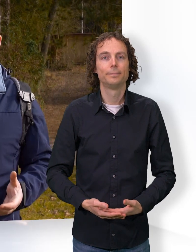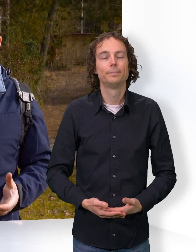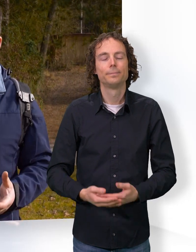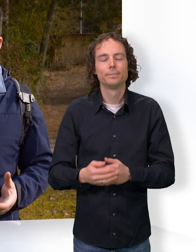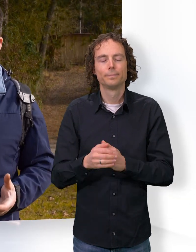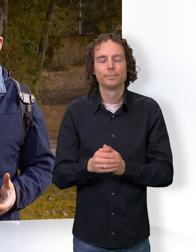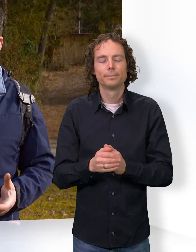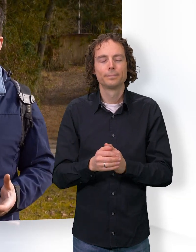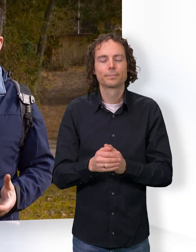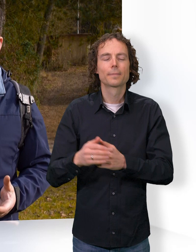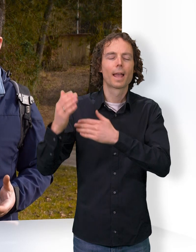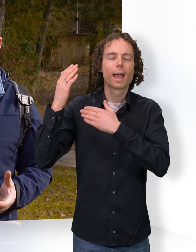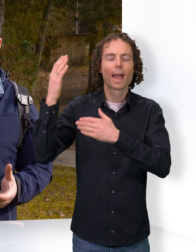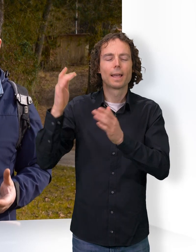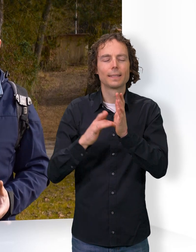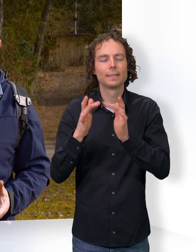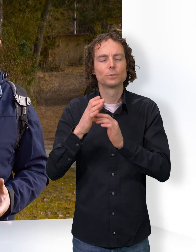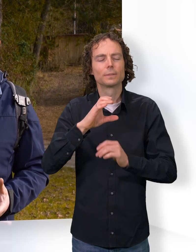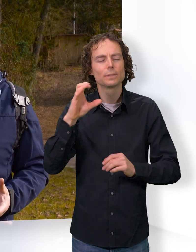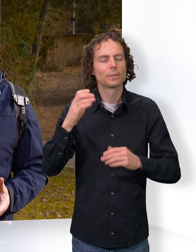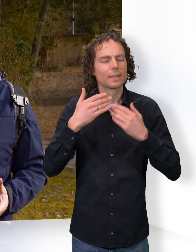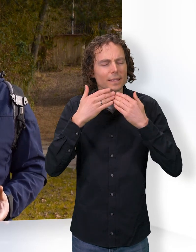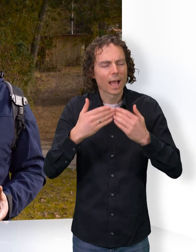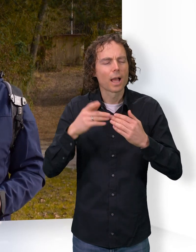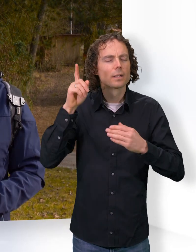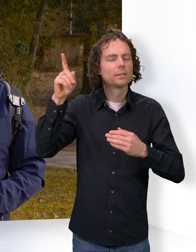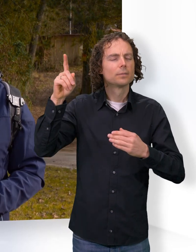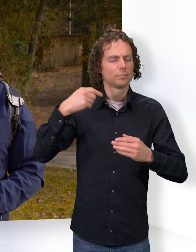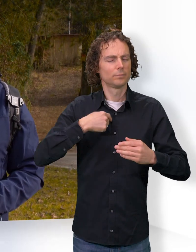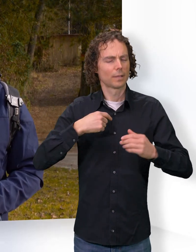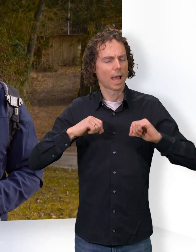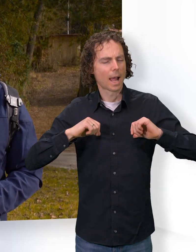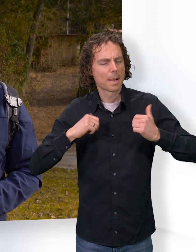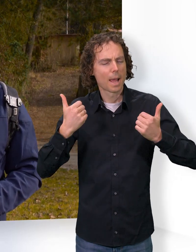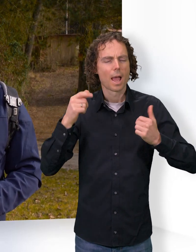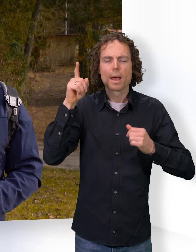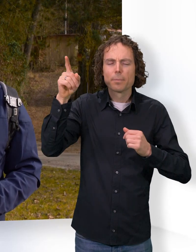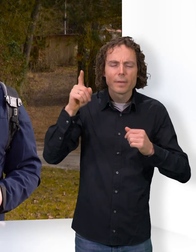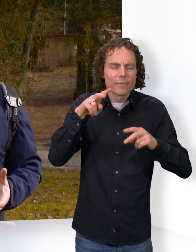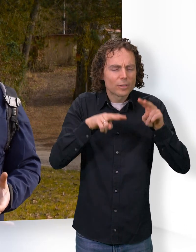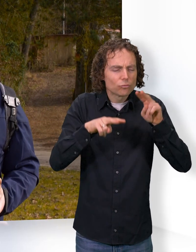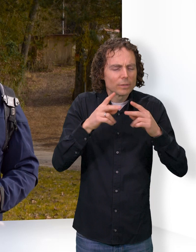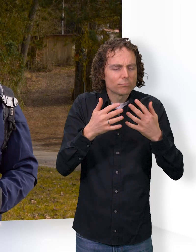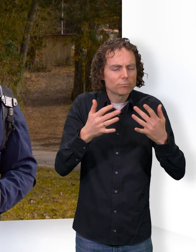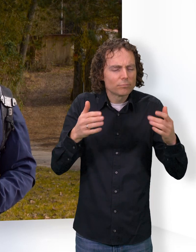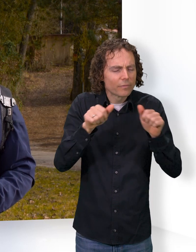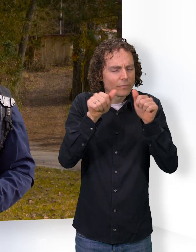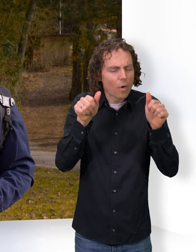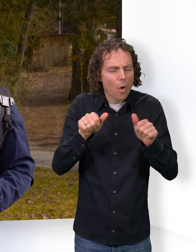Herr Jesus Christus, ich danke dir, dass wir dich erleben dürfen auf so vielfältige Art und Weise, auch in der